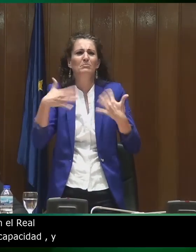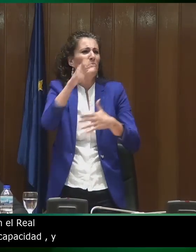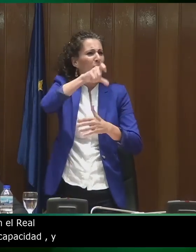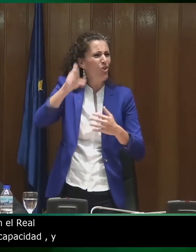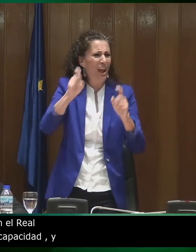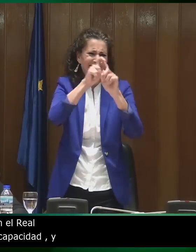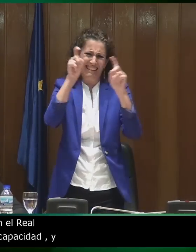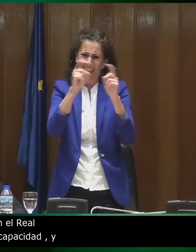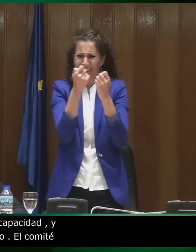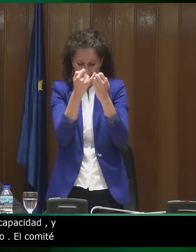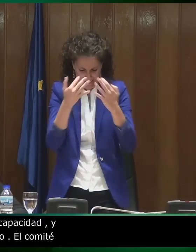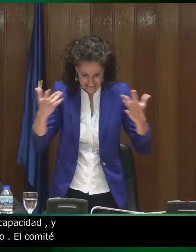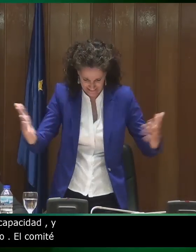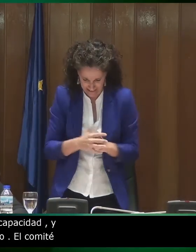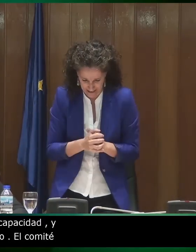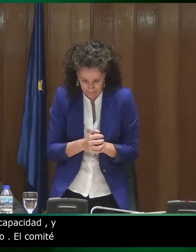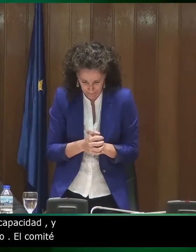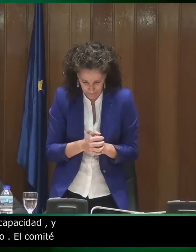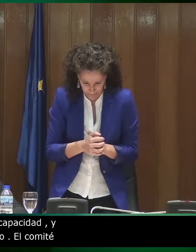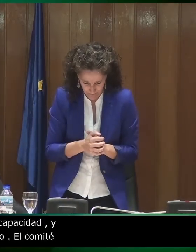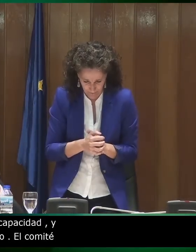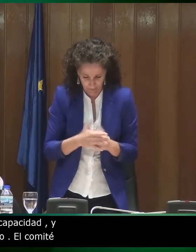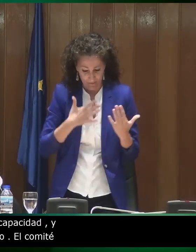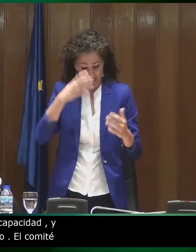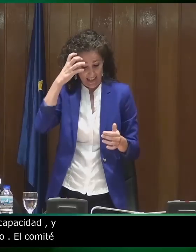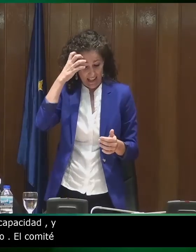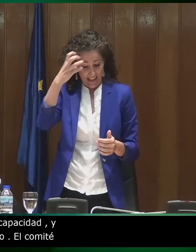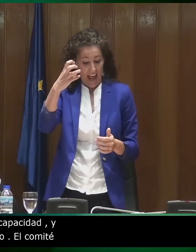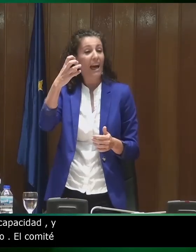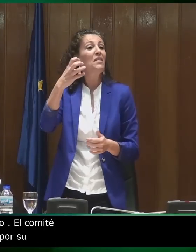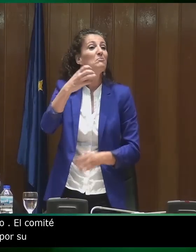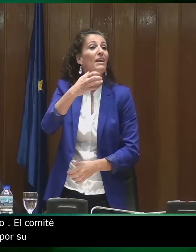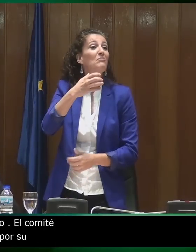Y además, hemos contado con muchísima participación de diversas entidades.